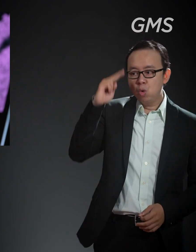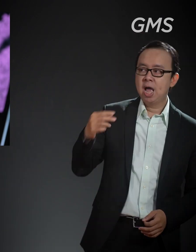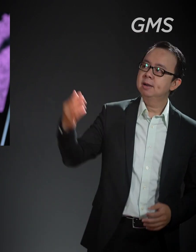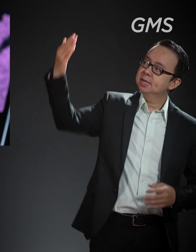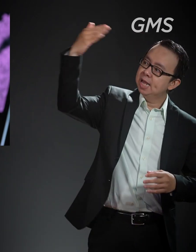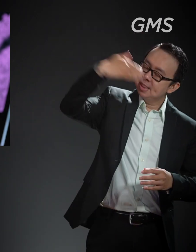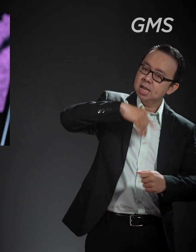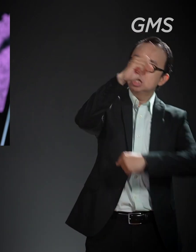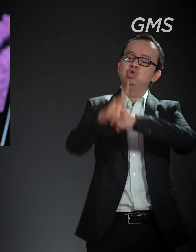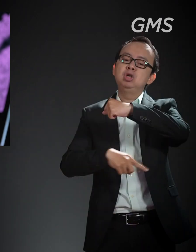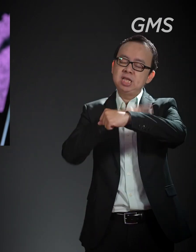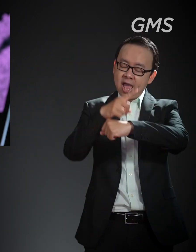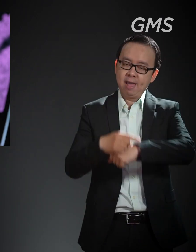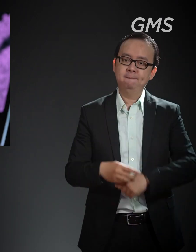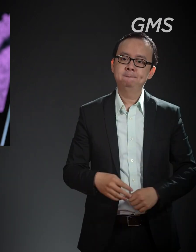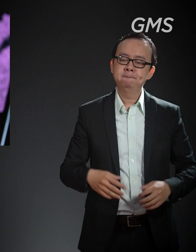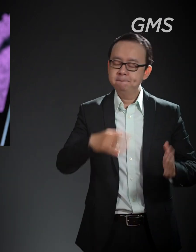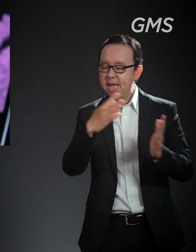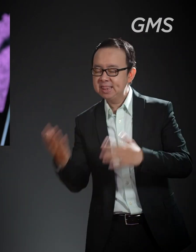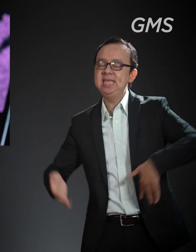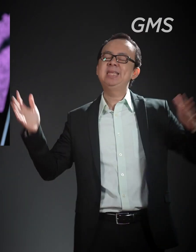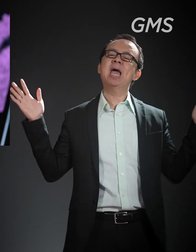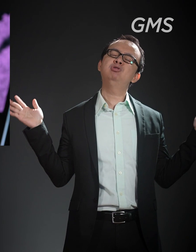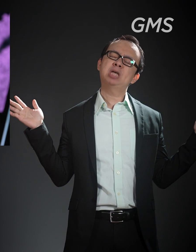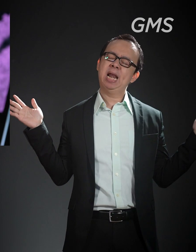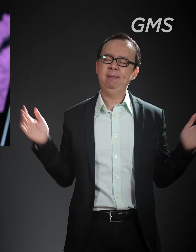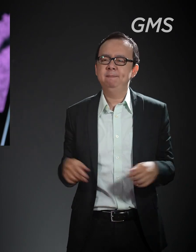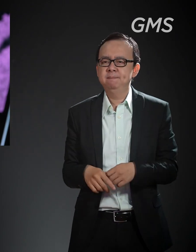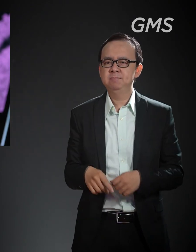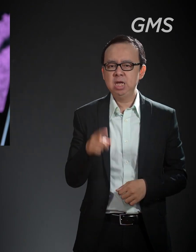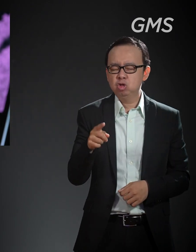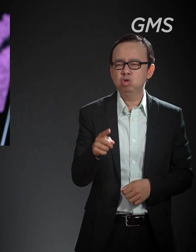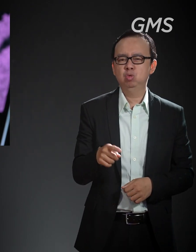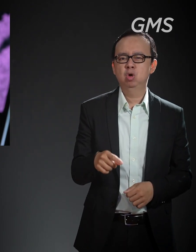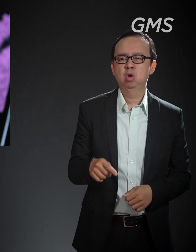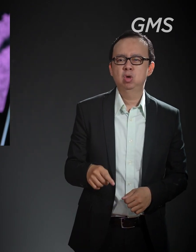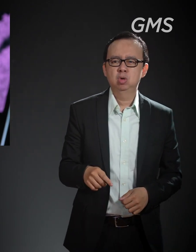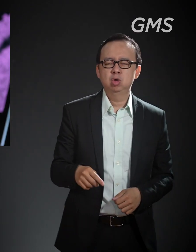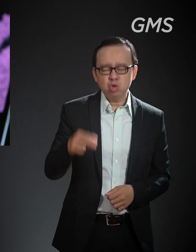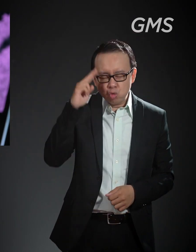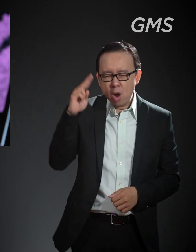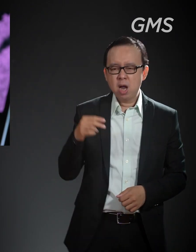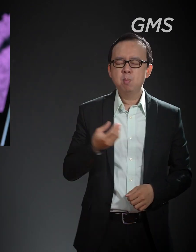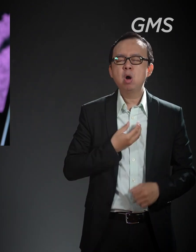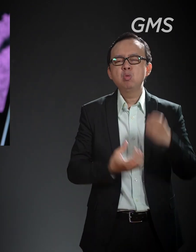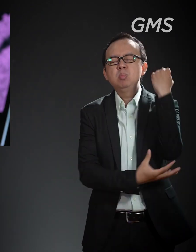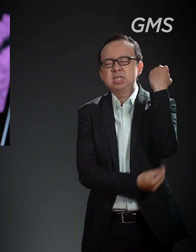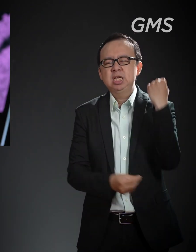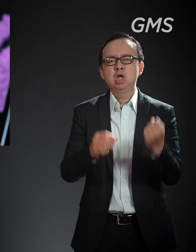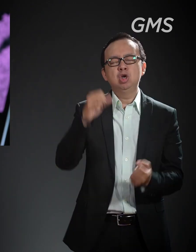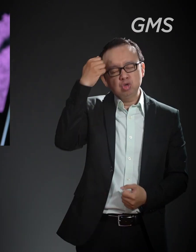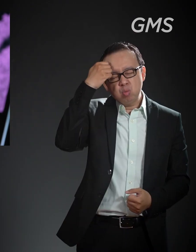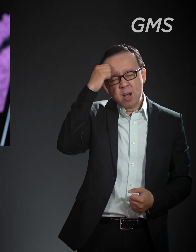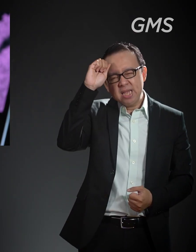Tuhan yang kaya menjadi miskin supaya kita yang miskin menjadi kaya. Ini bukan materi. Ingat